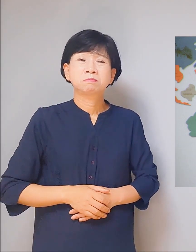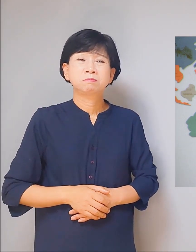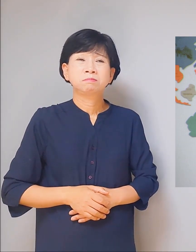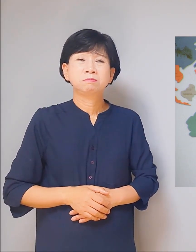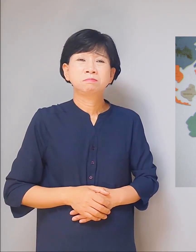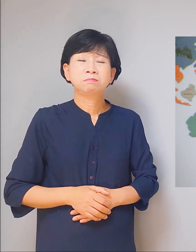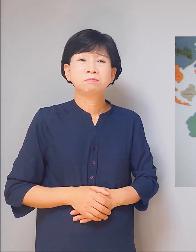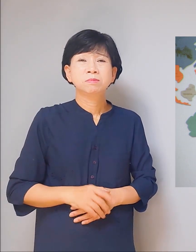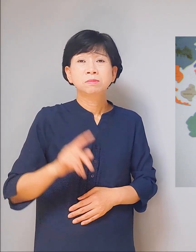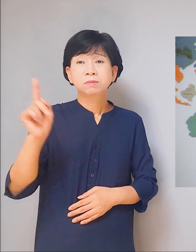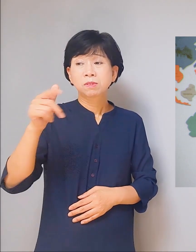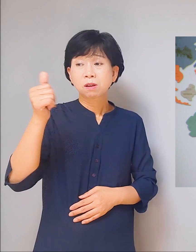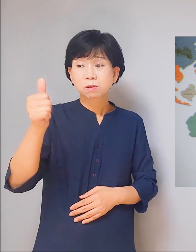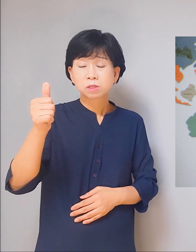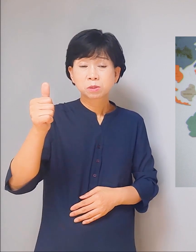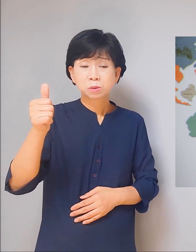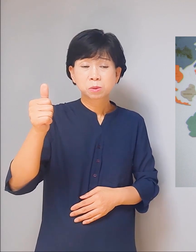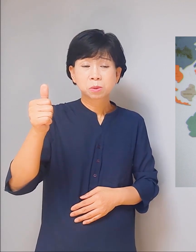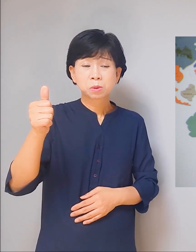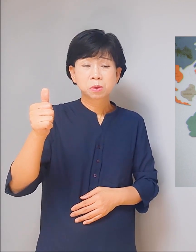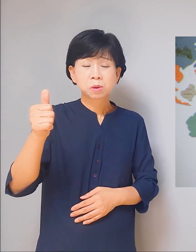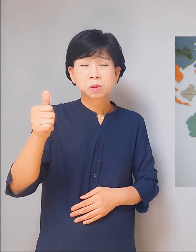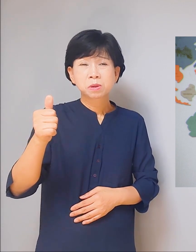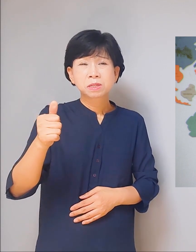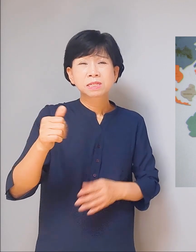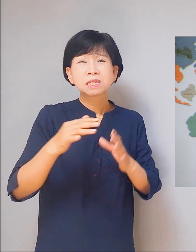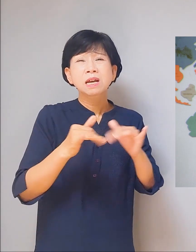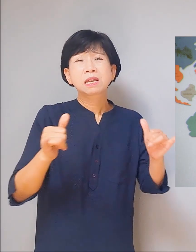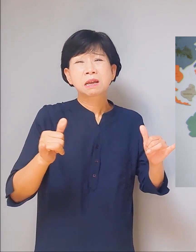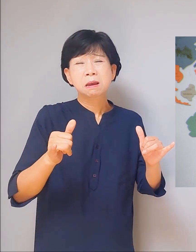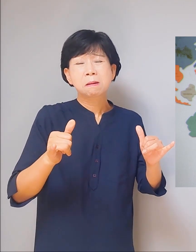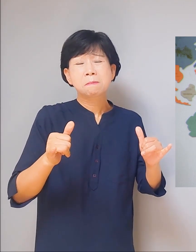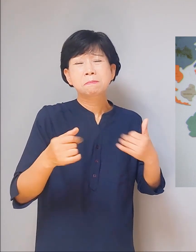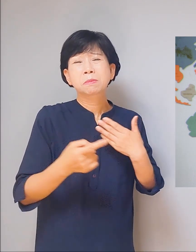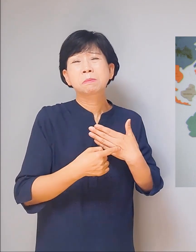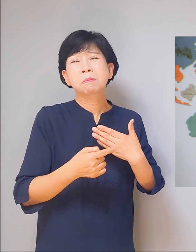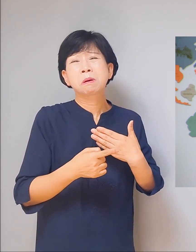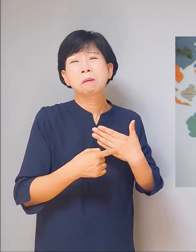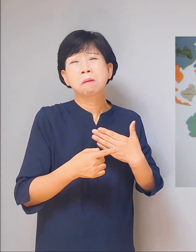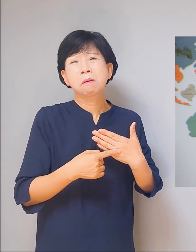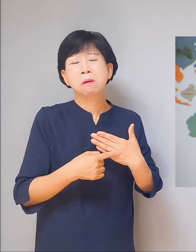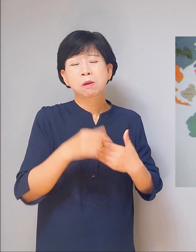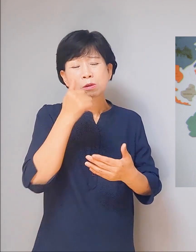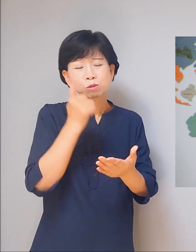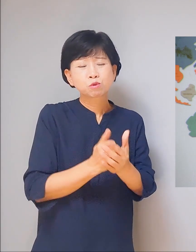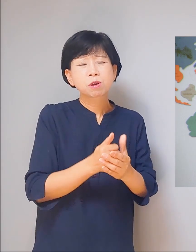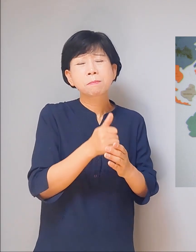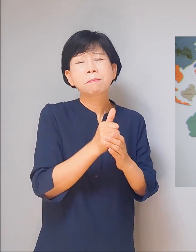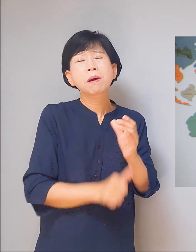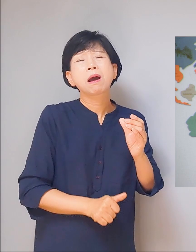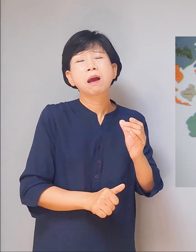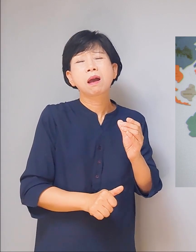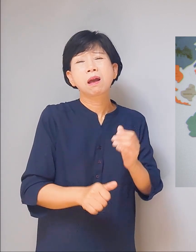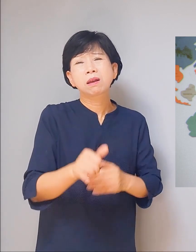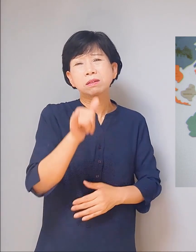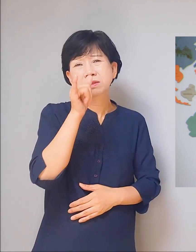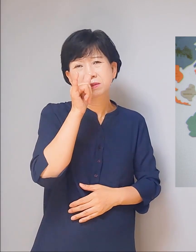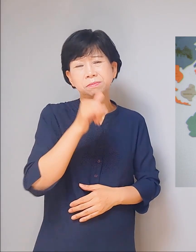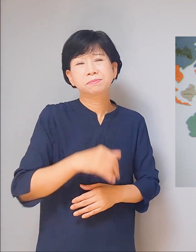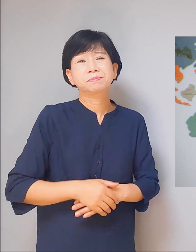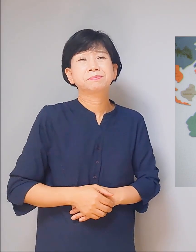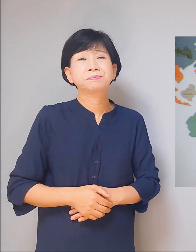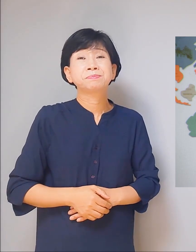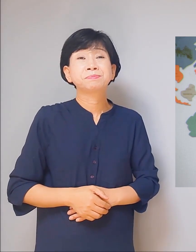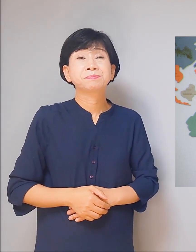또한 다윗 역시 옛사람의 모습이 드러나 죄의 유혹에 빠진 적이 있습니다. 브레이크를 잡지 못하고 질주했던 적이